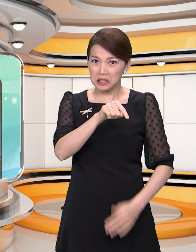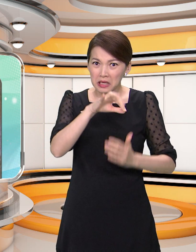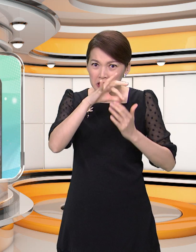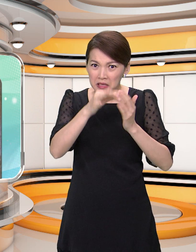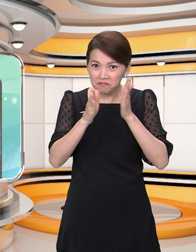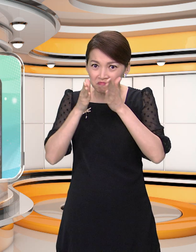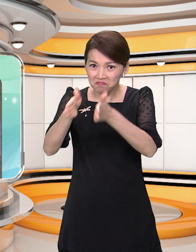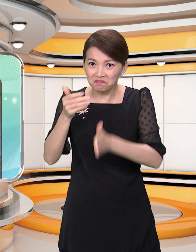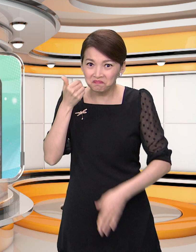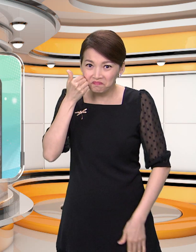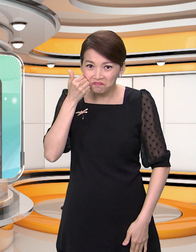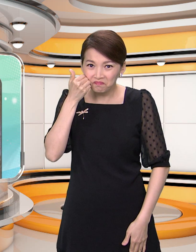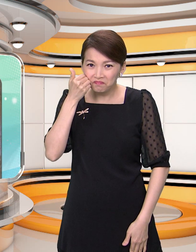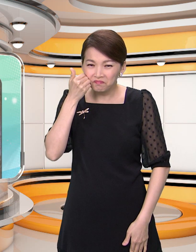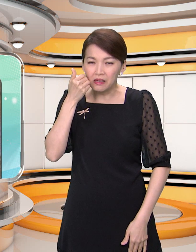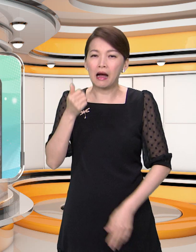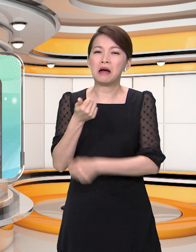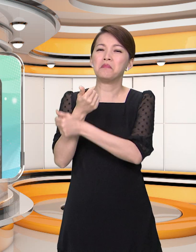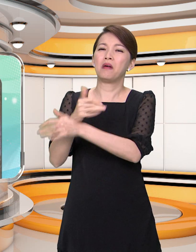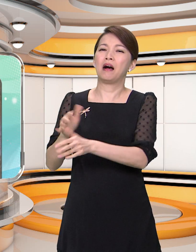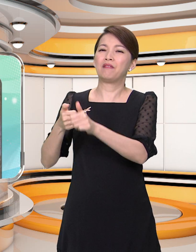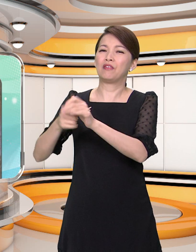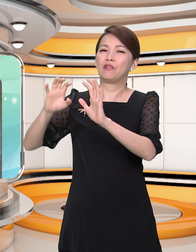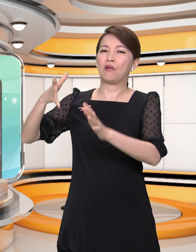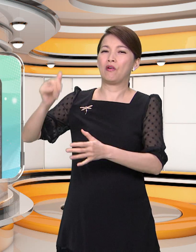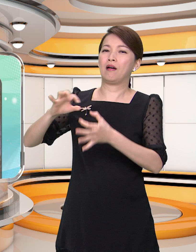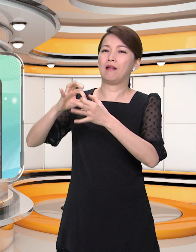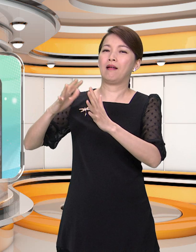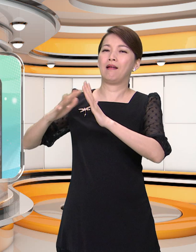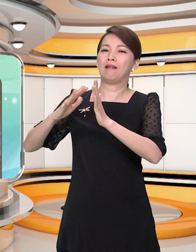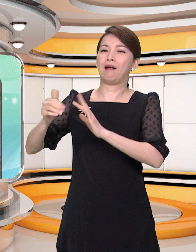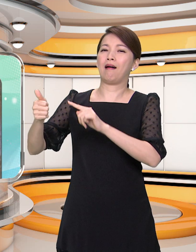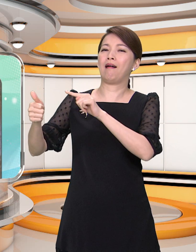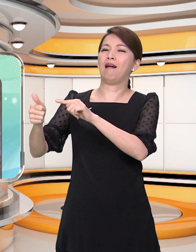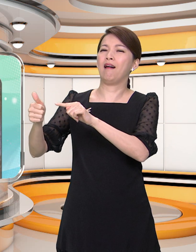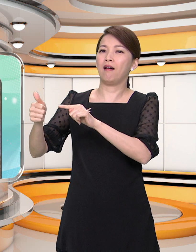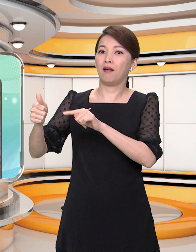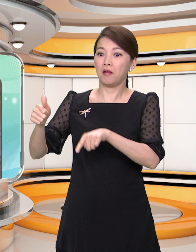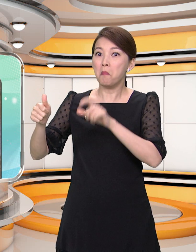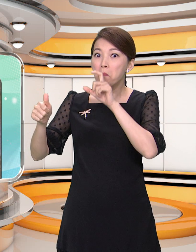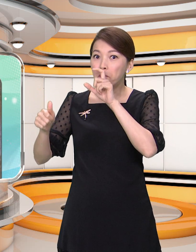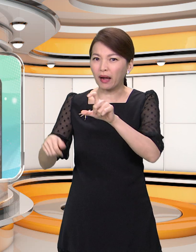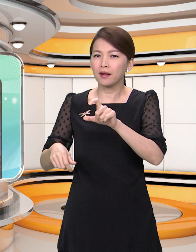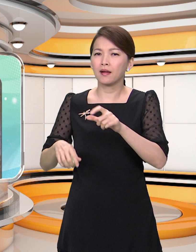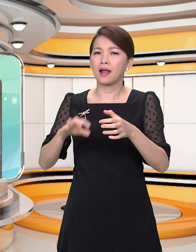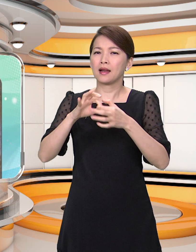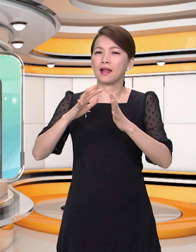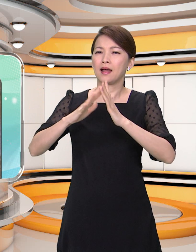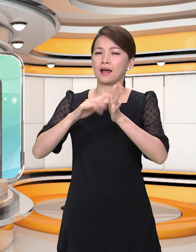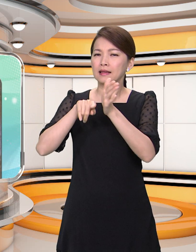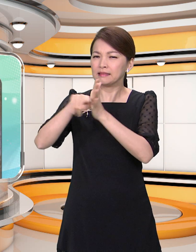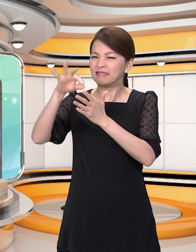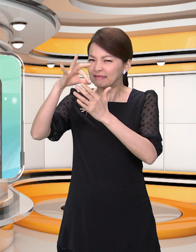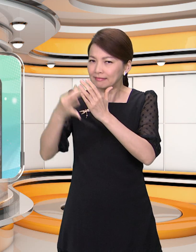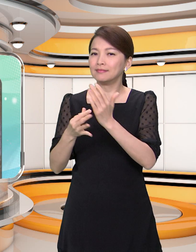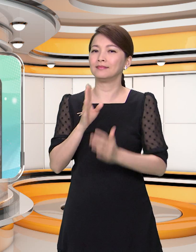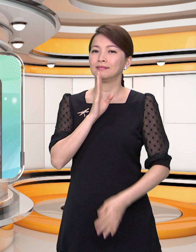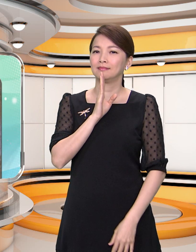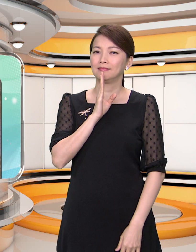金，而这个规定目前仅适用前副总统连战，也被形容为连